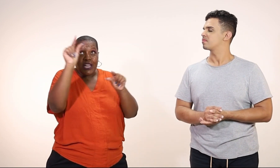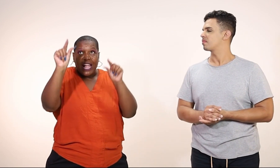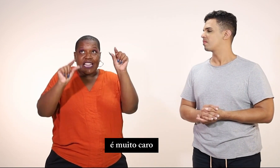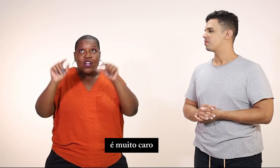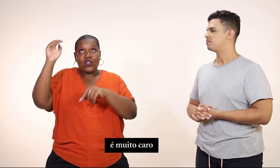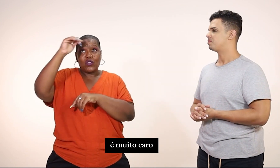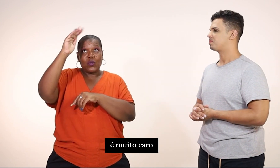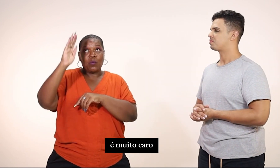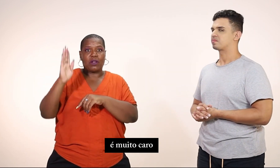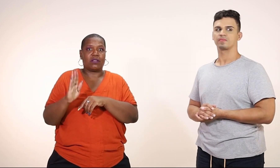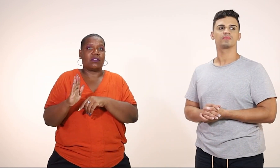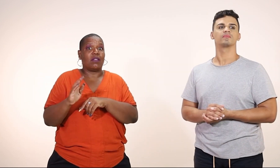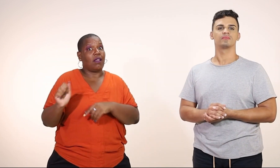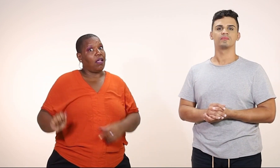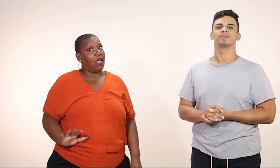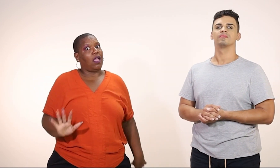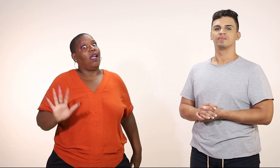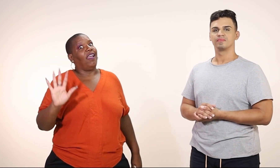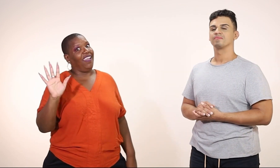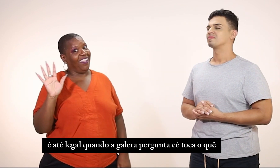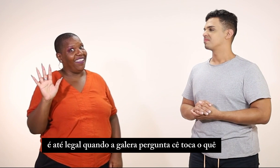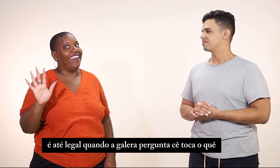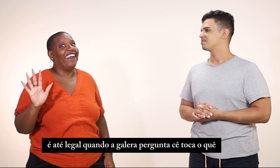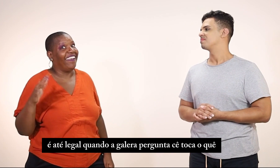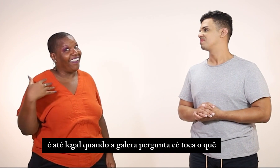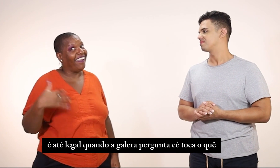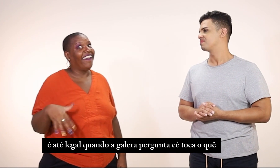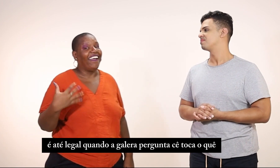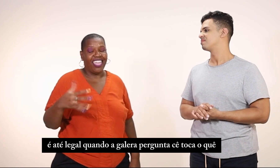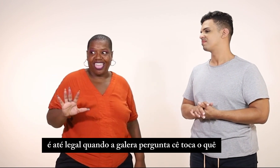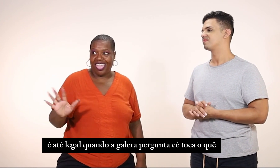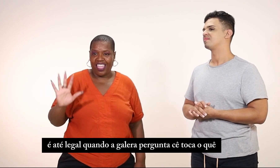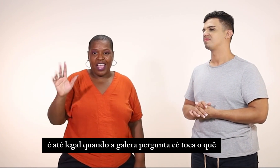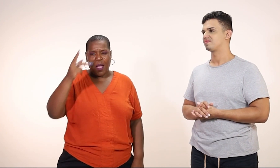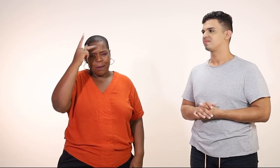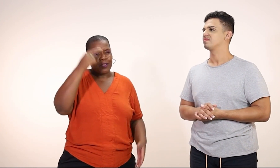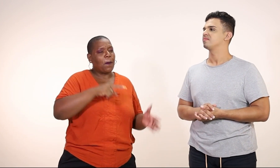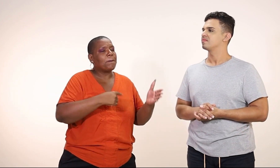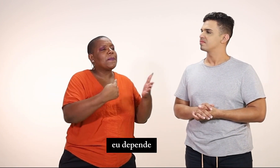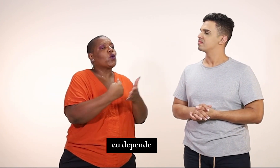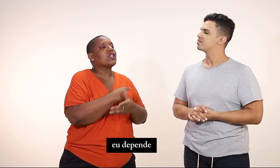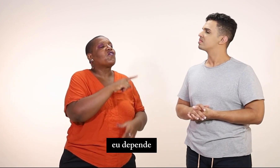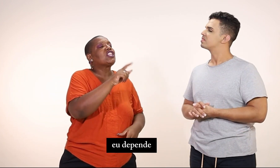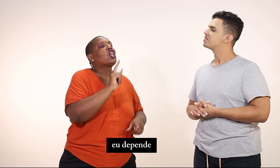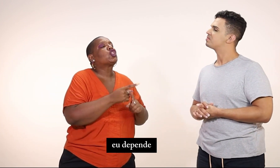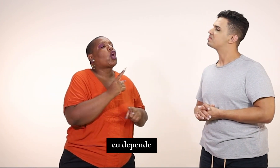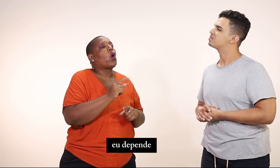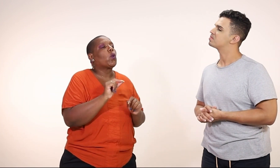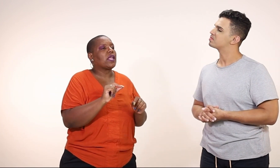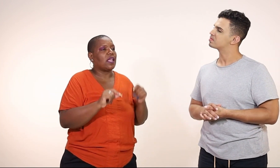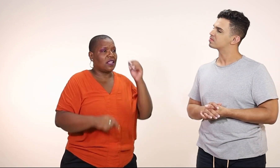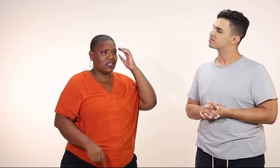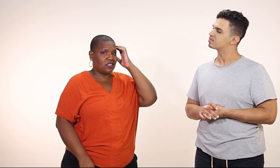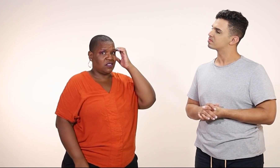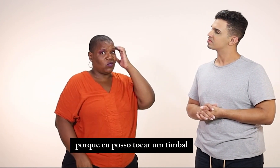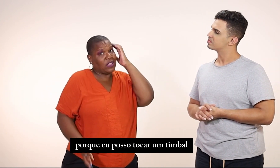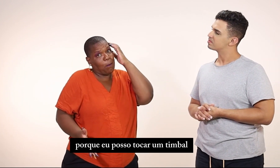é muito caro. É até legal quando a galera pergunta, você toca o quê? Depende. Porque eu